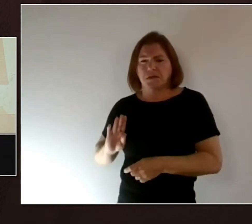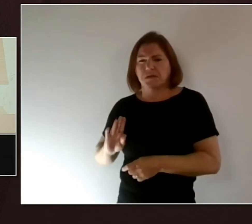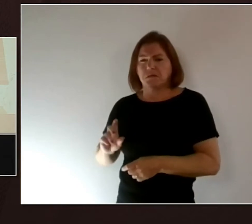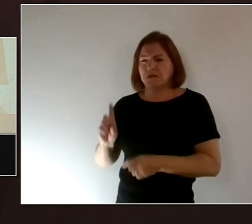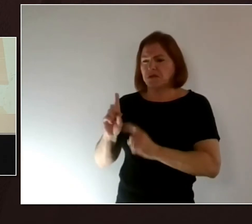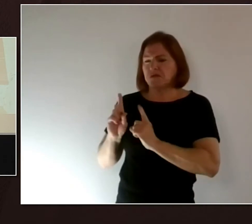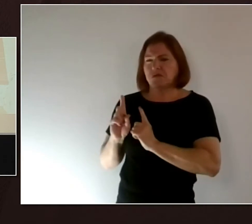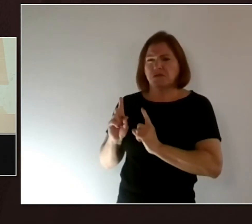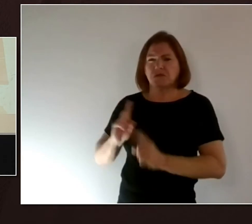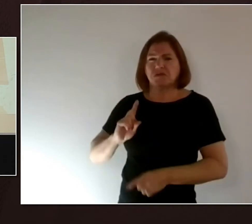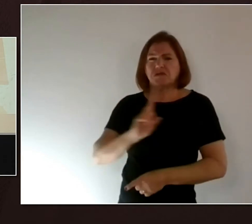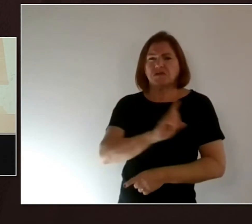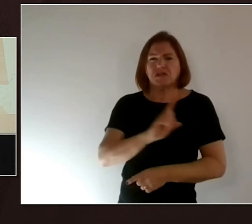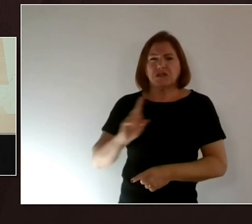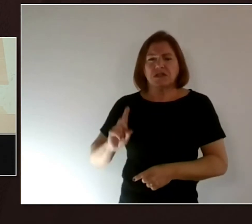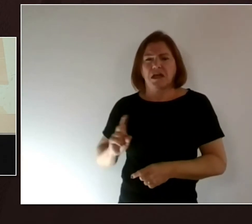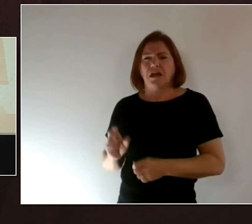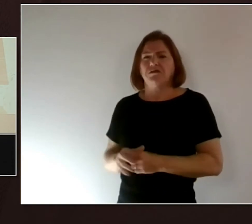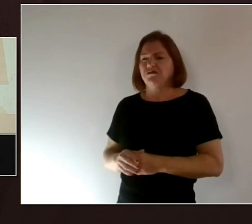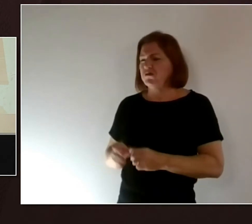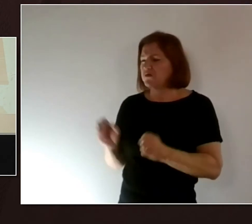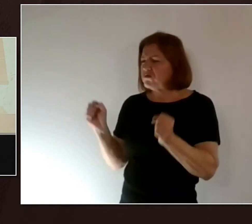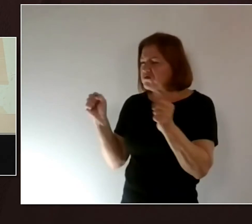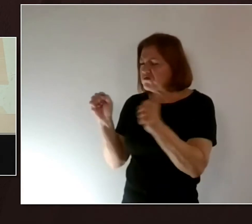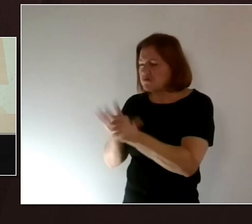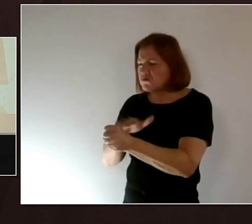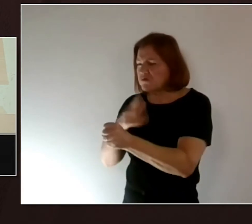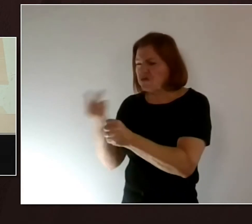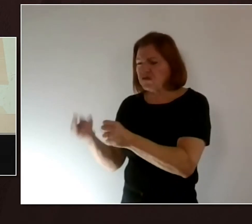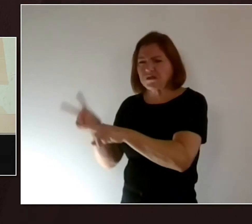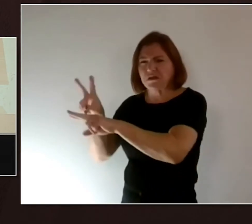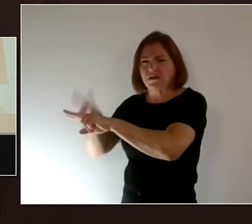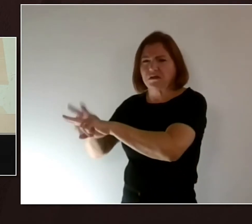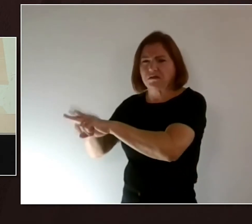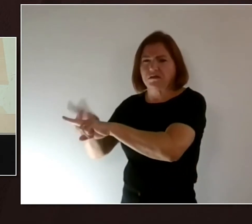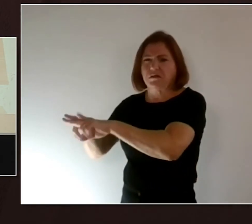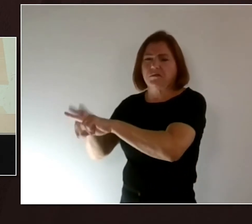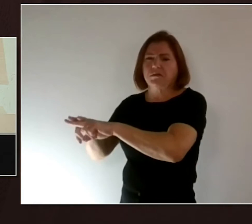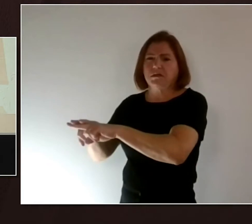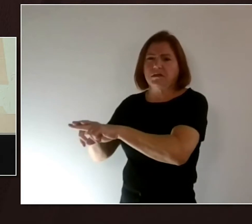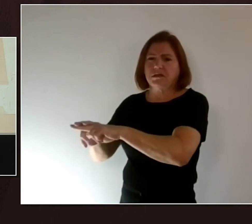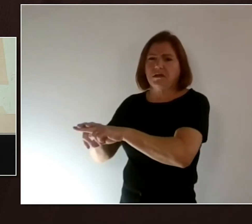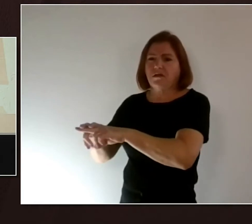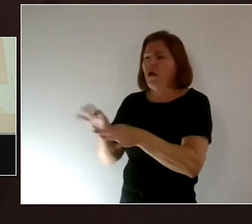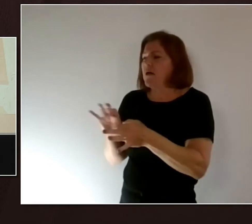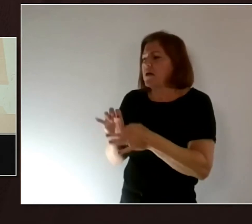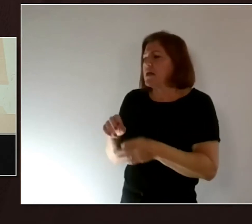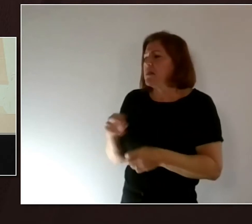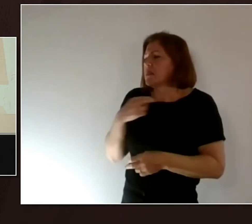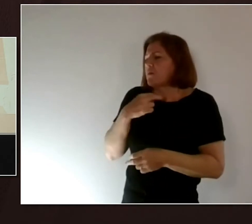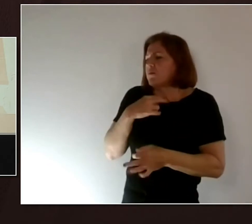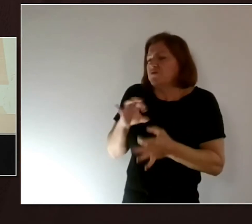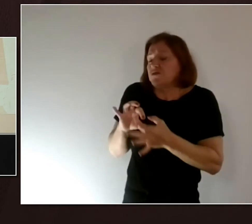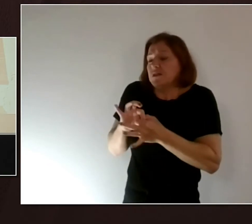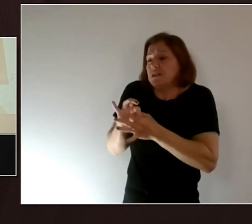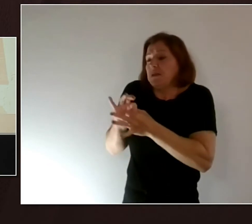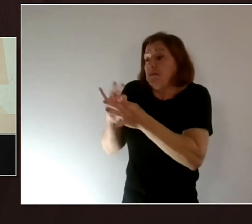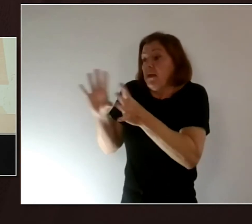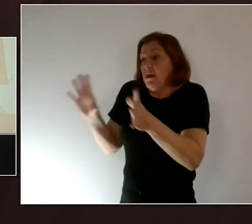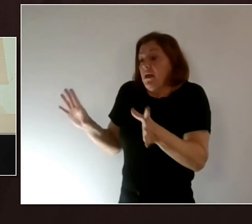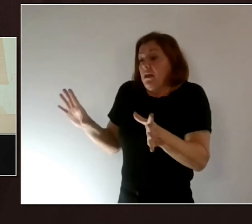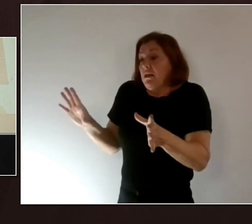terceiro édito, proibindo a libertação de qualquer clérigo, a menos que a pessoa aceite